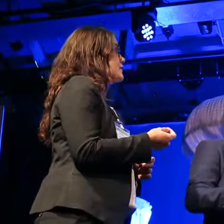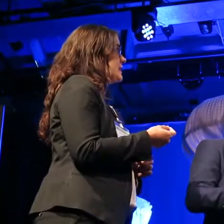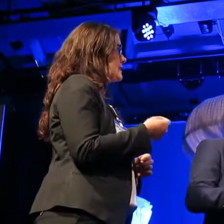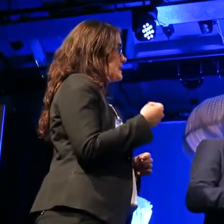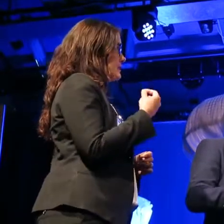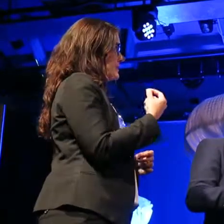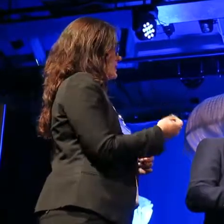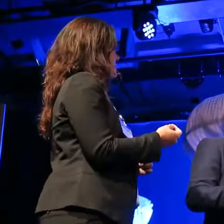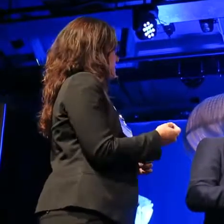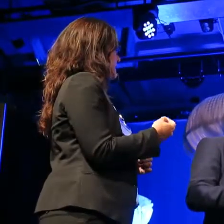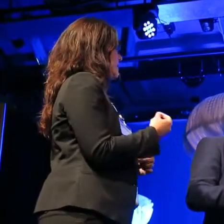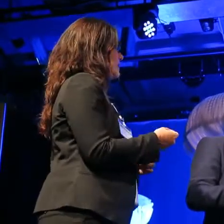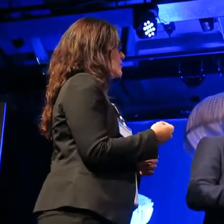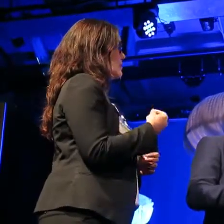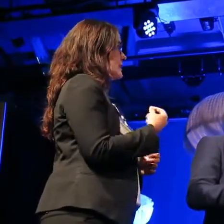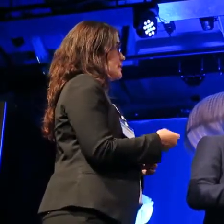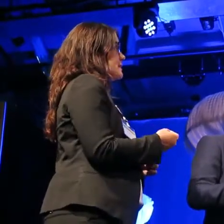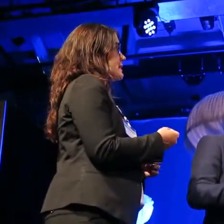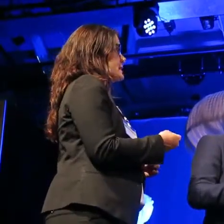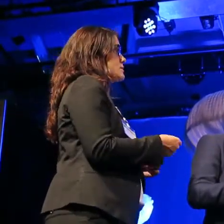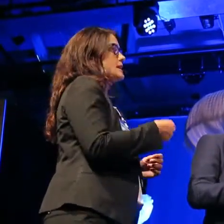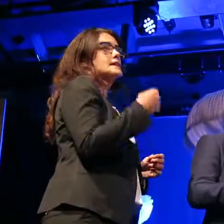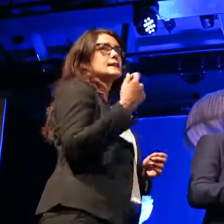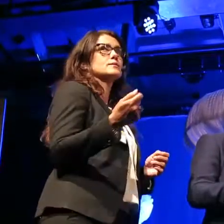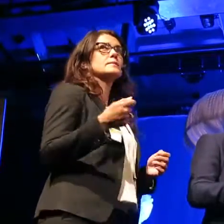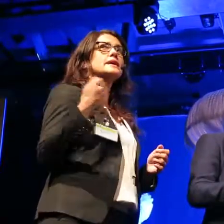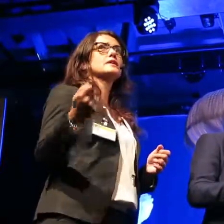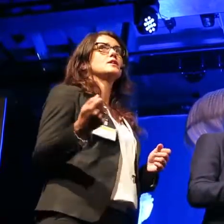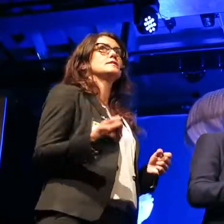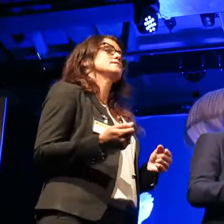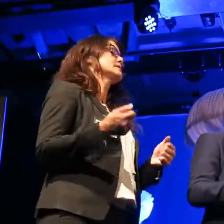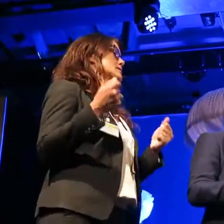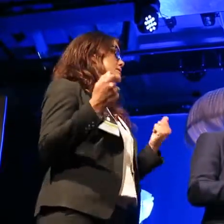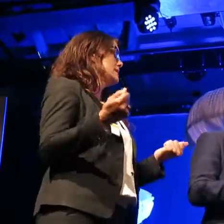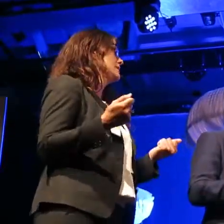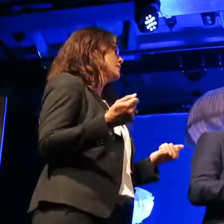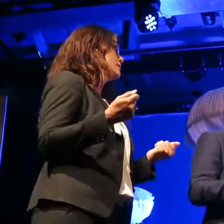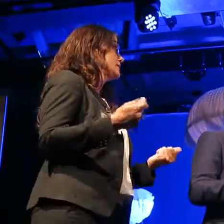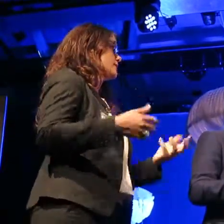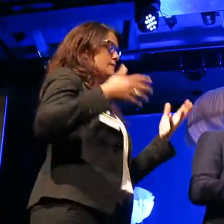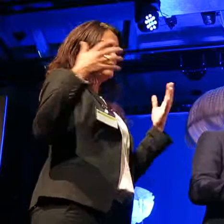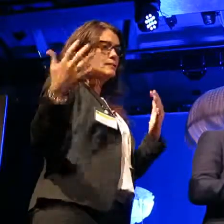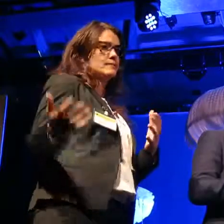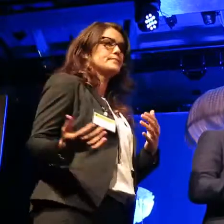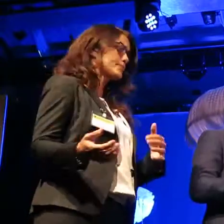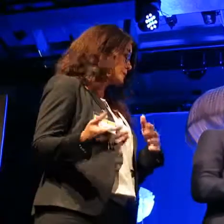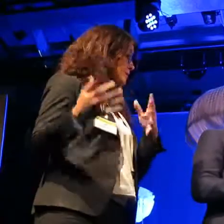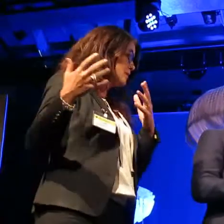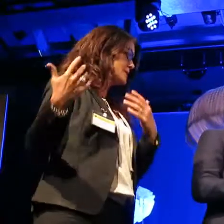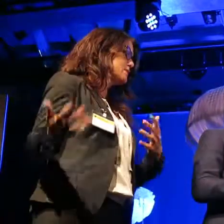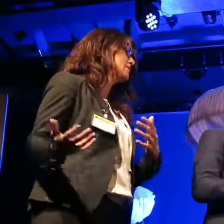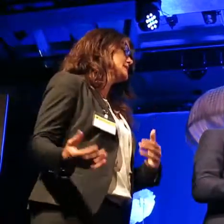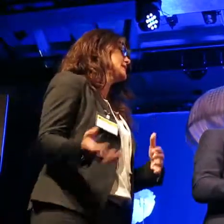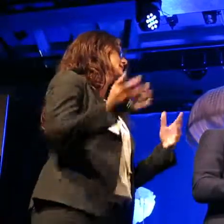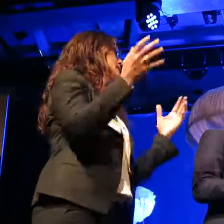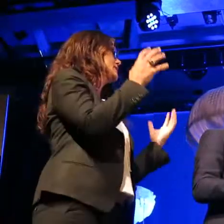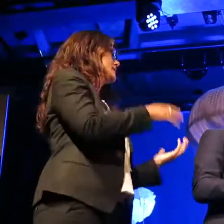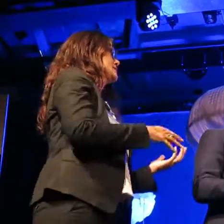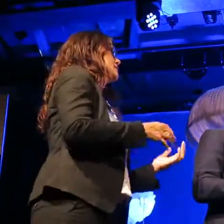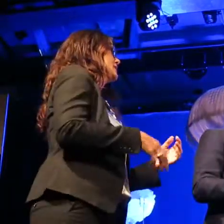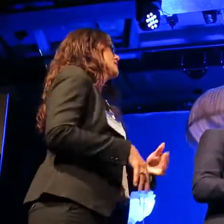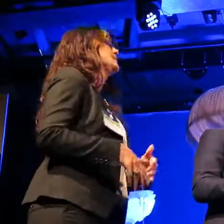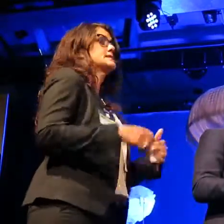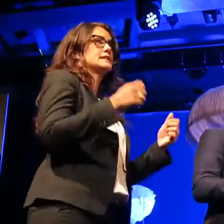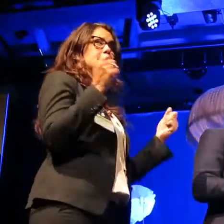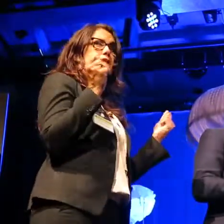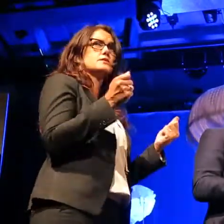i vanliga fall när vi diskuterar de här frågorna eller debatterar så är det liksom mer av att vi ska slå varandra i huvudet. Man får de bästa idéerna